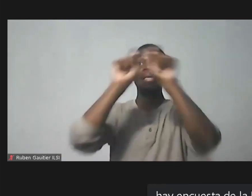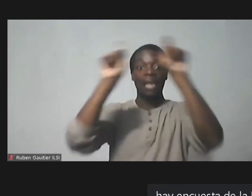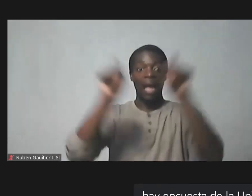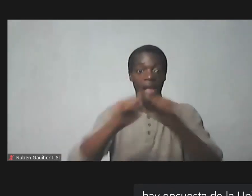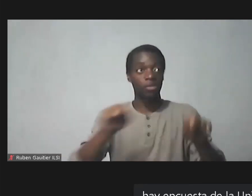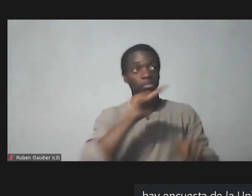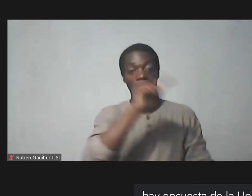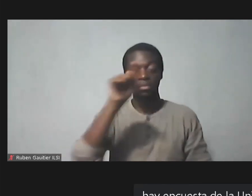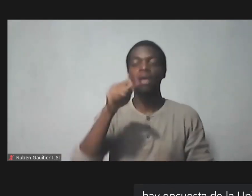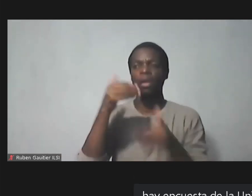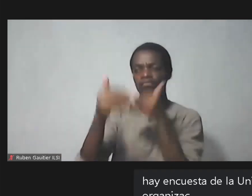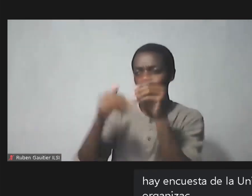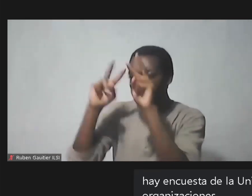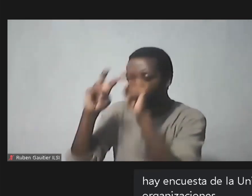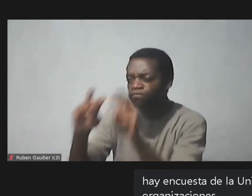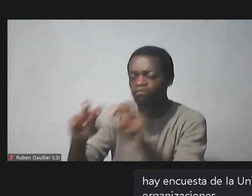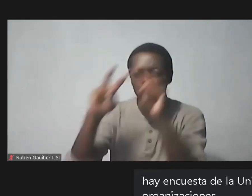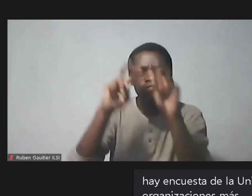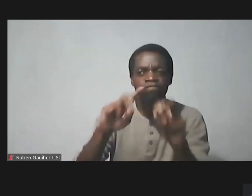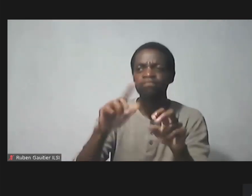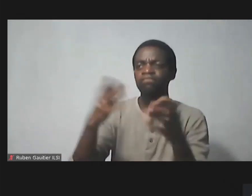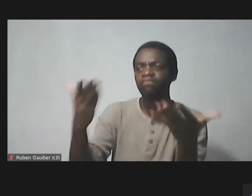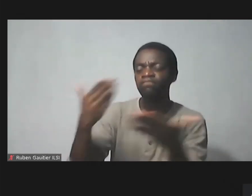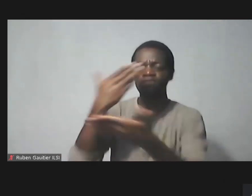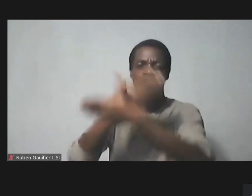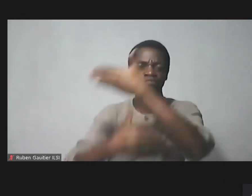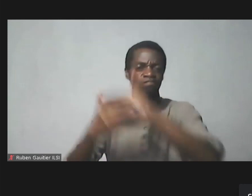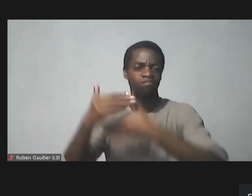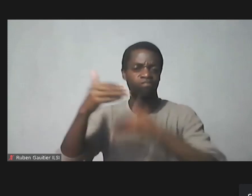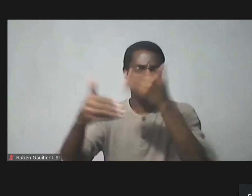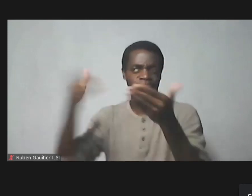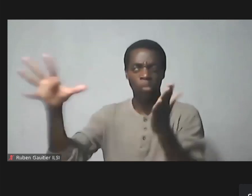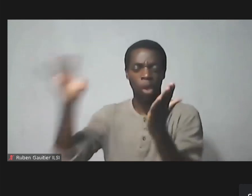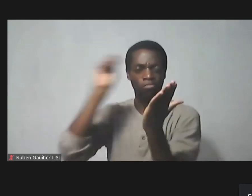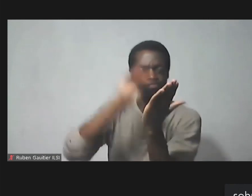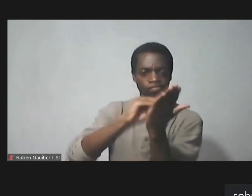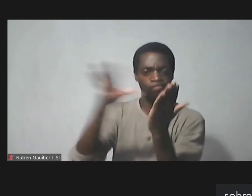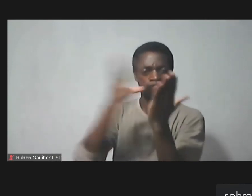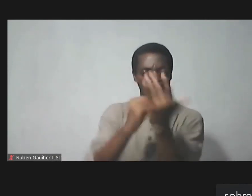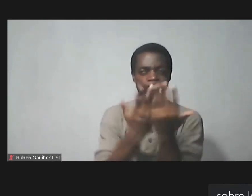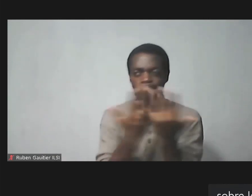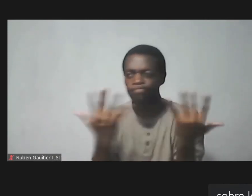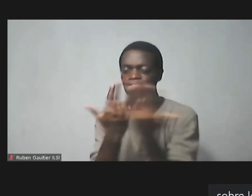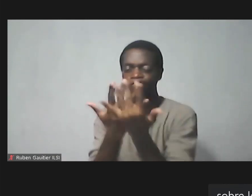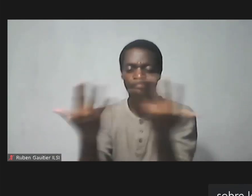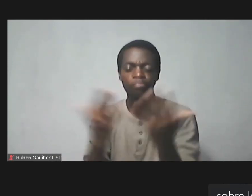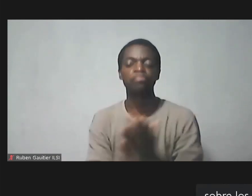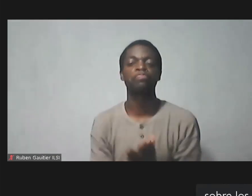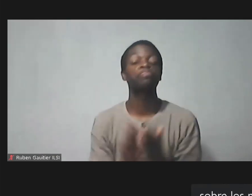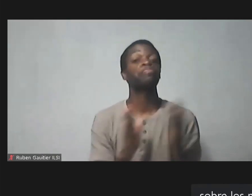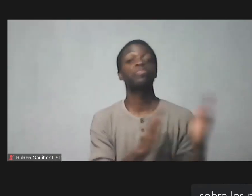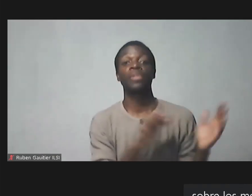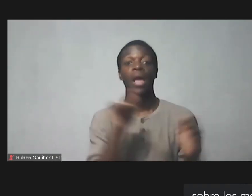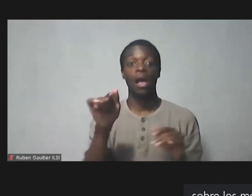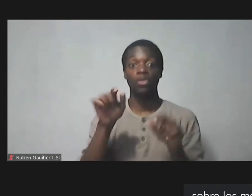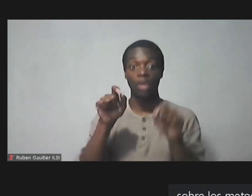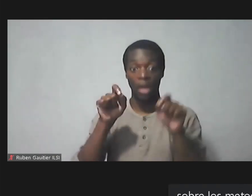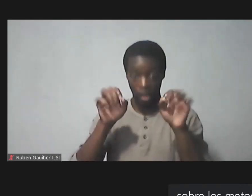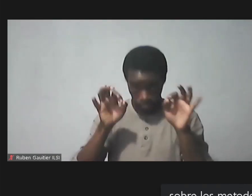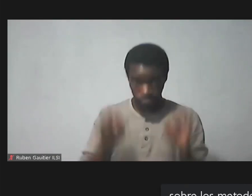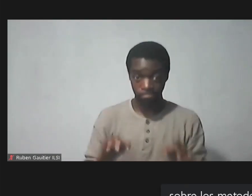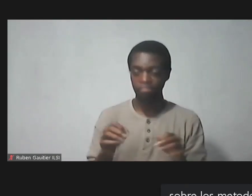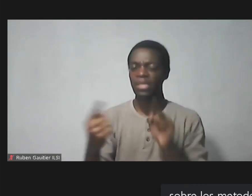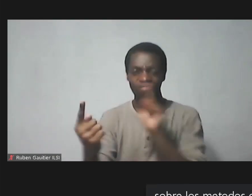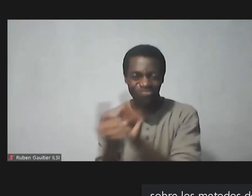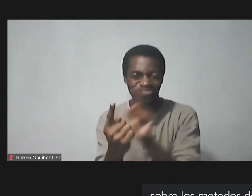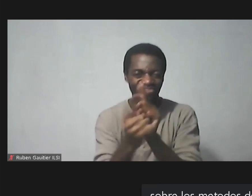de recopilación de datos COVID y discapacidad, los participantes compartieron información